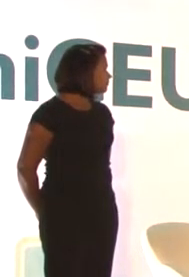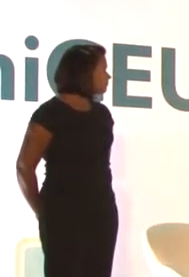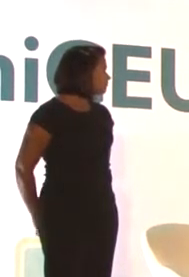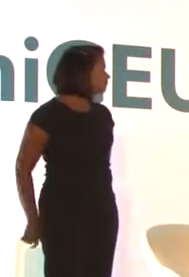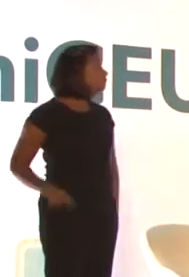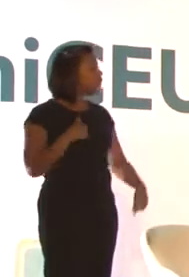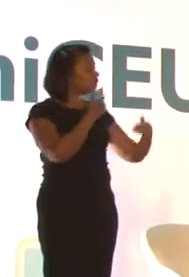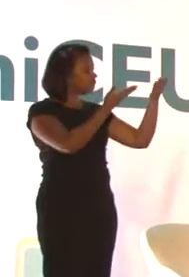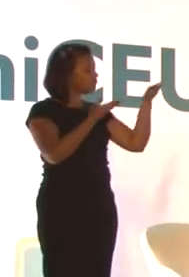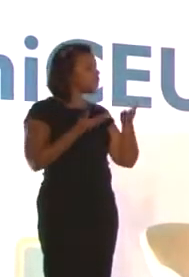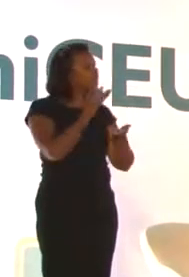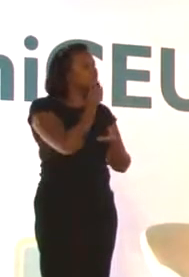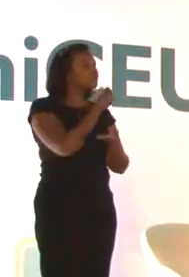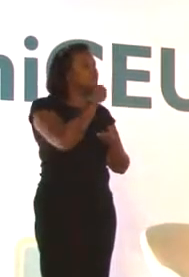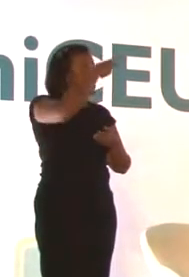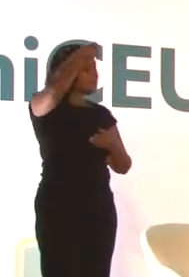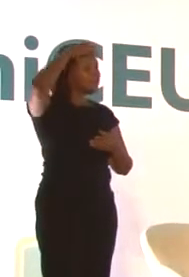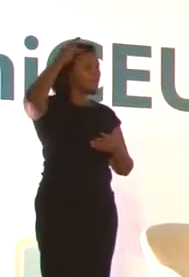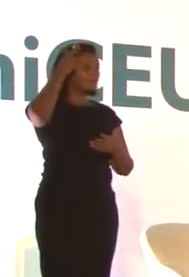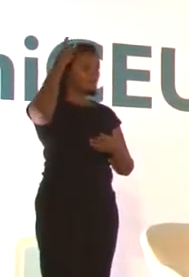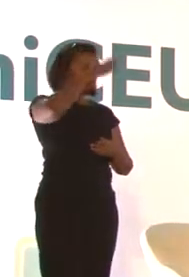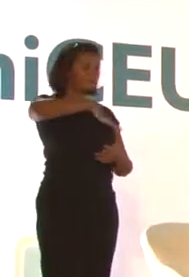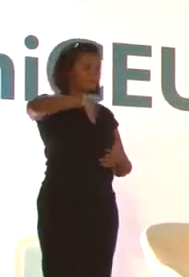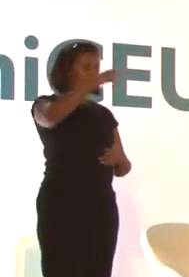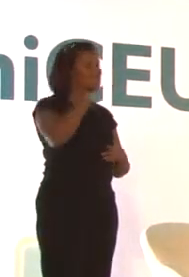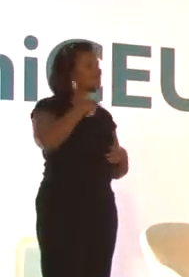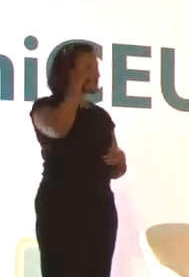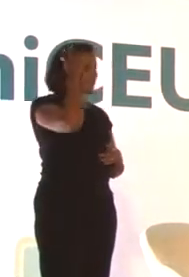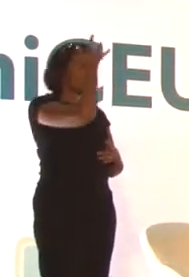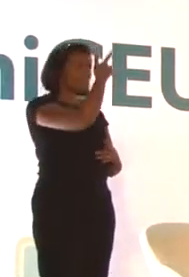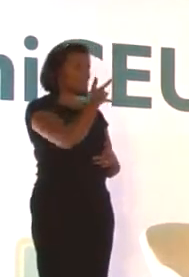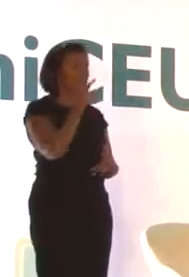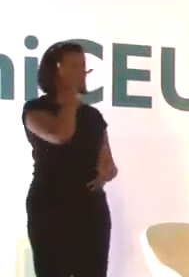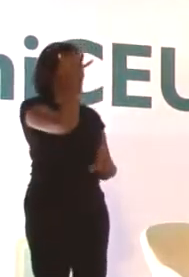Ouviremos o excelentíssimo senhor prefeito de São Paulo, Fernando Haddad.